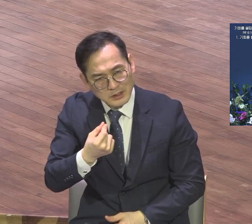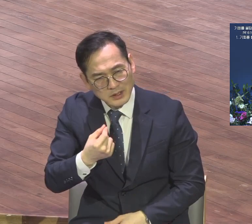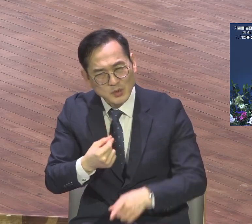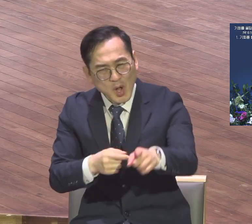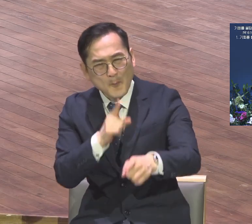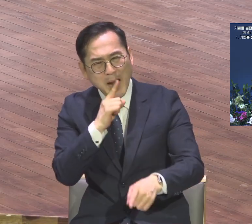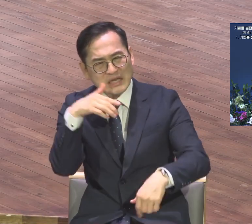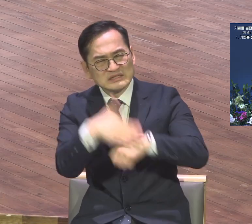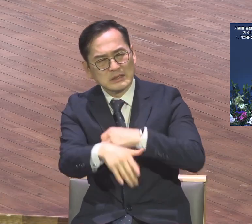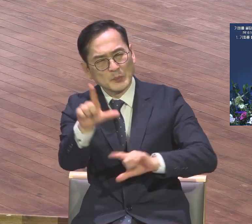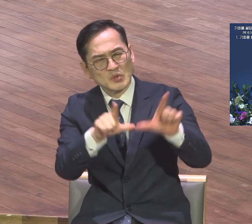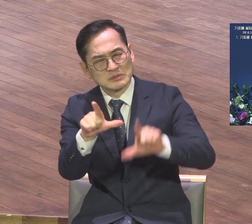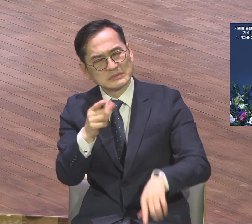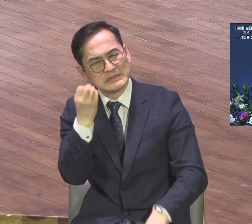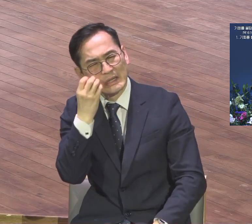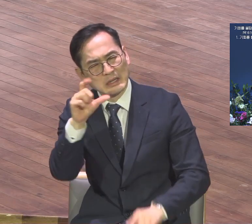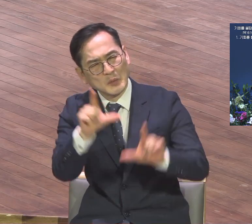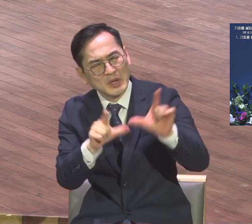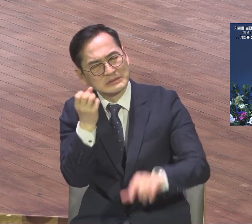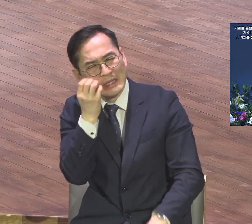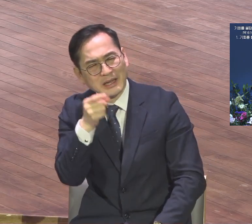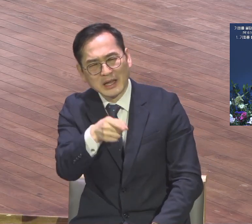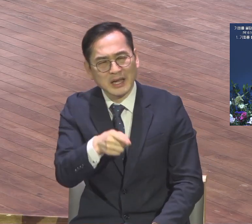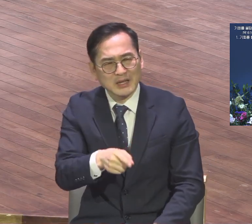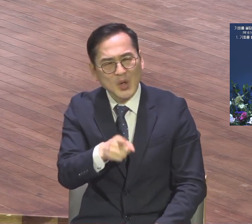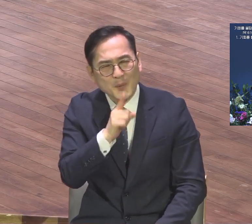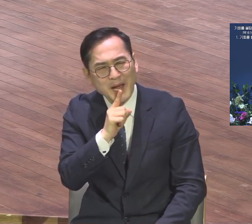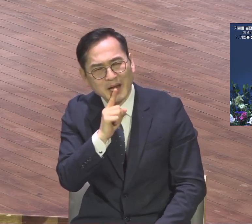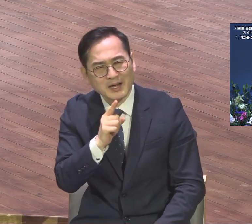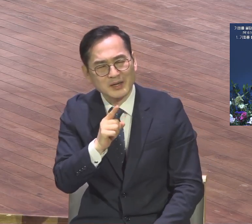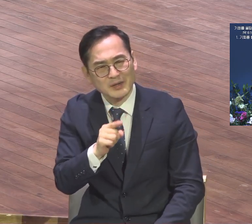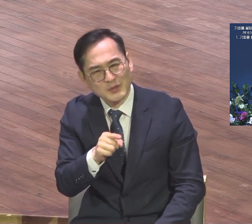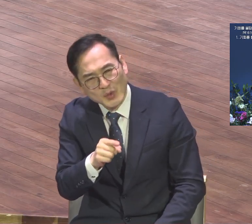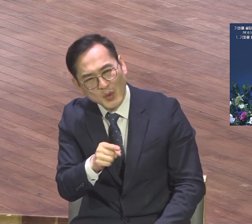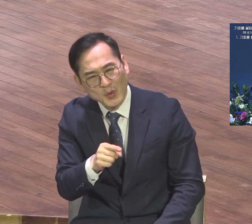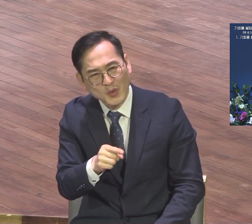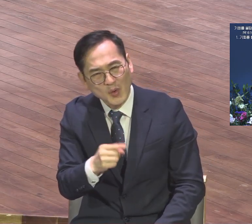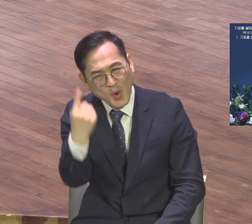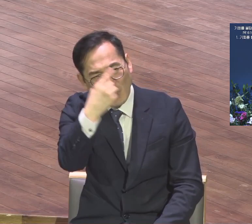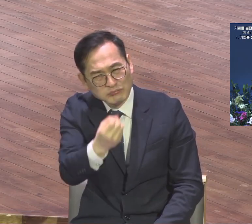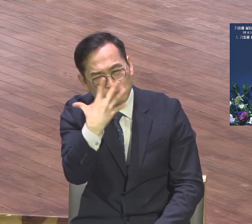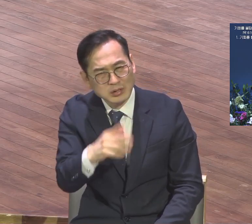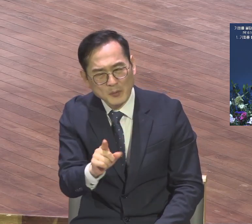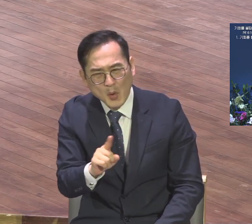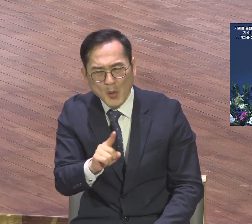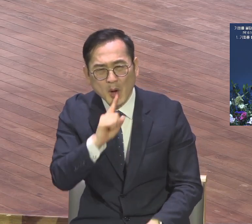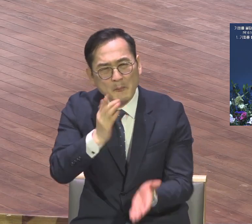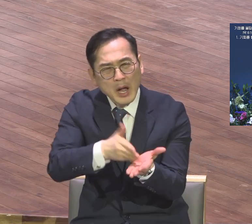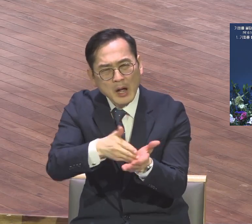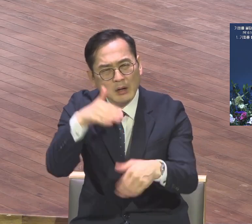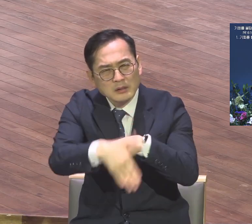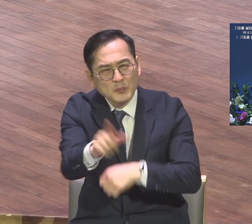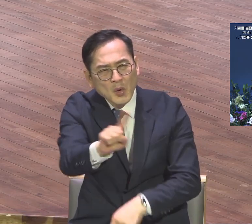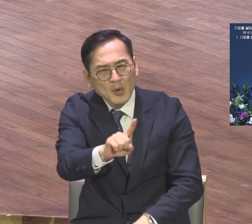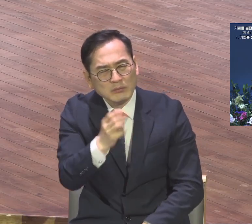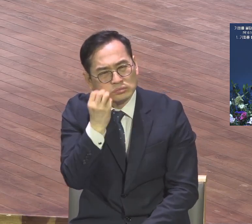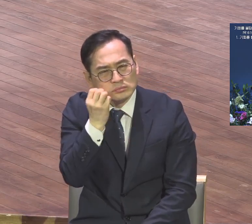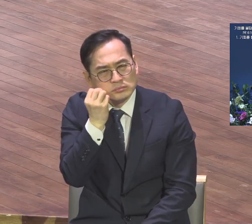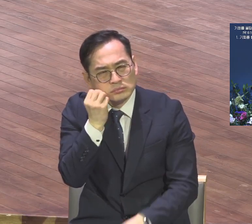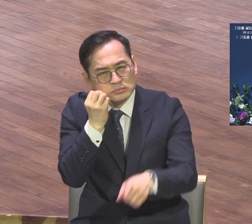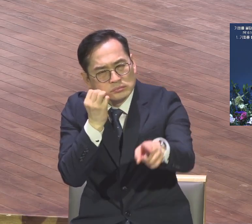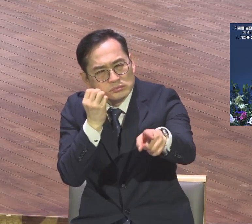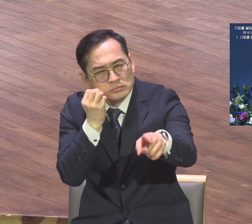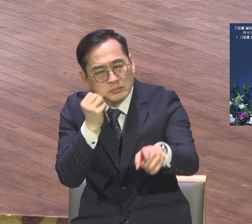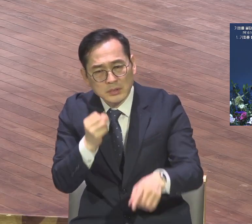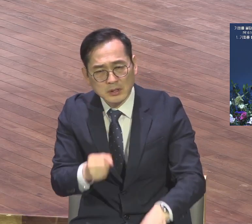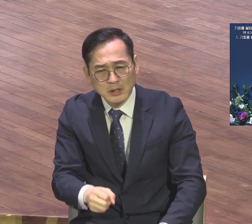저래? 저기 왜 저래? 수준이 저래? 그러고 이제 세상 기준 가지고 보는 겁니다. 사역을 하면서도 서로가 이렇게 영적으로